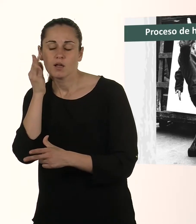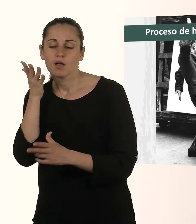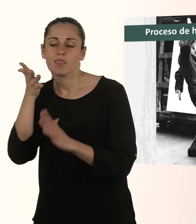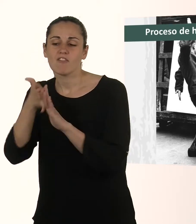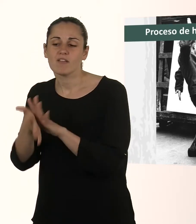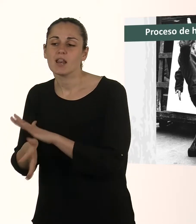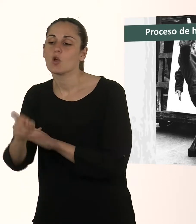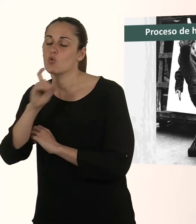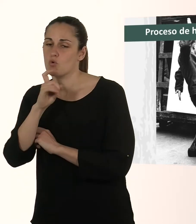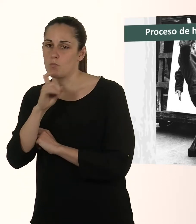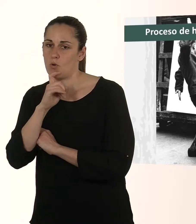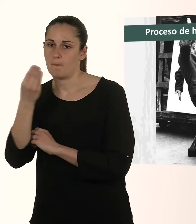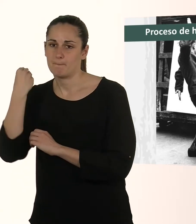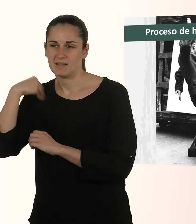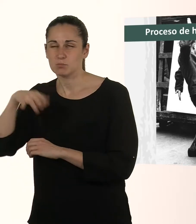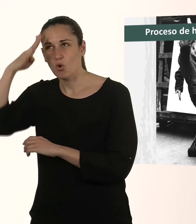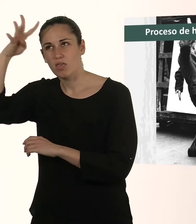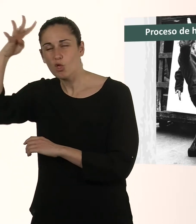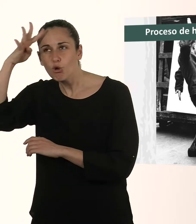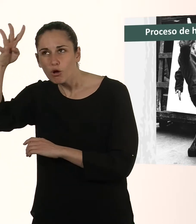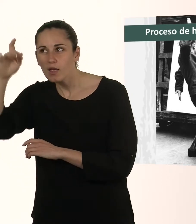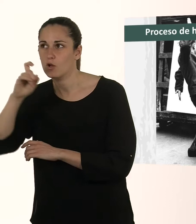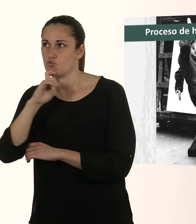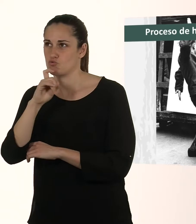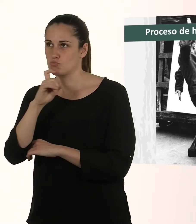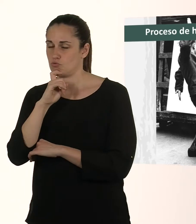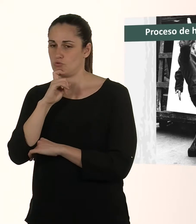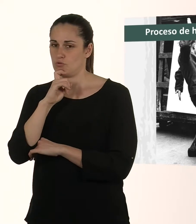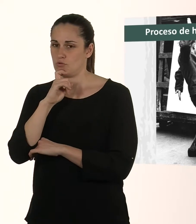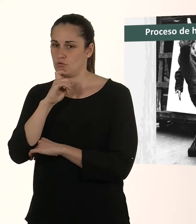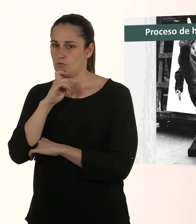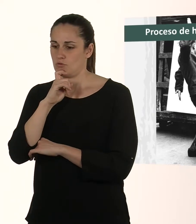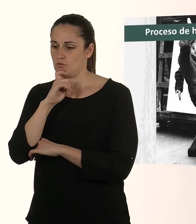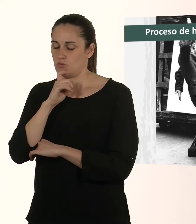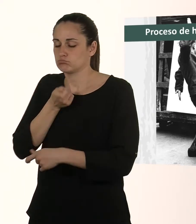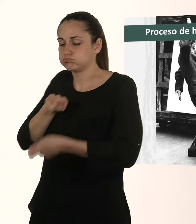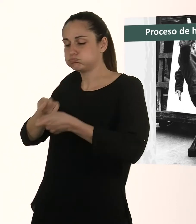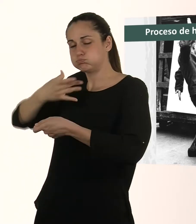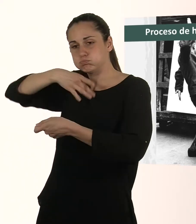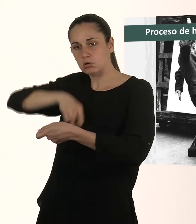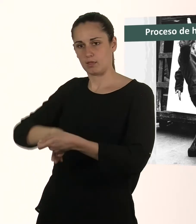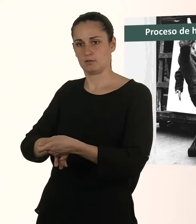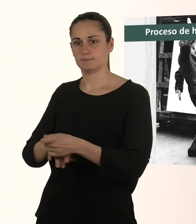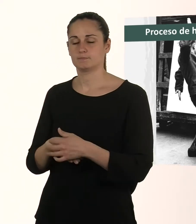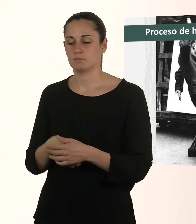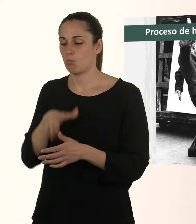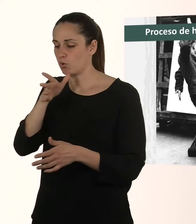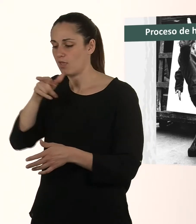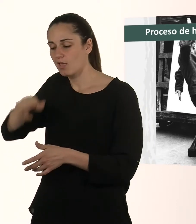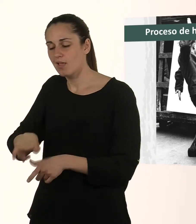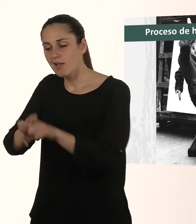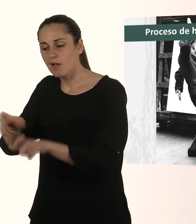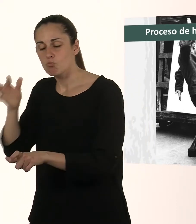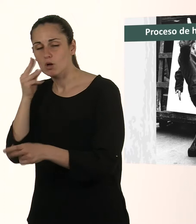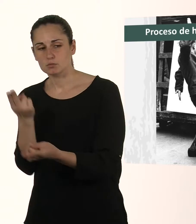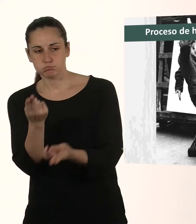el imaginario, desde la ideología, desde el régimen de dominación como subordinado. Os he